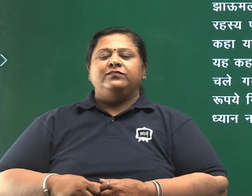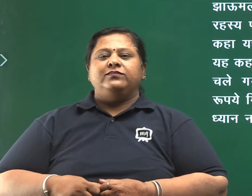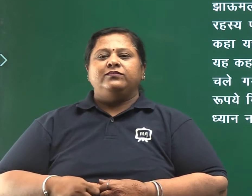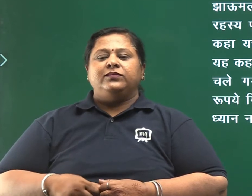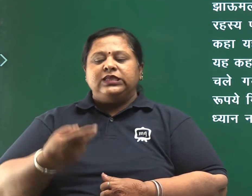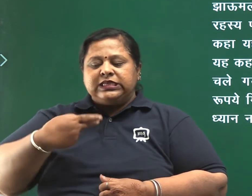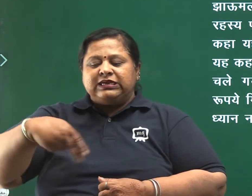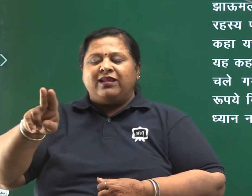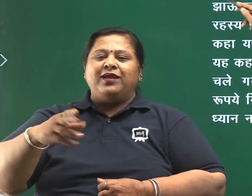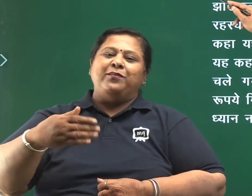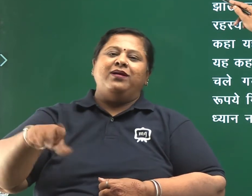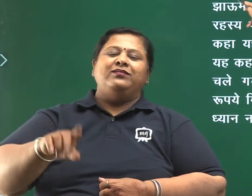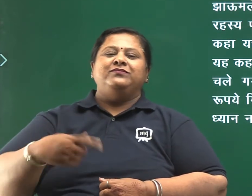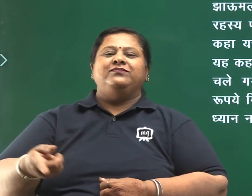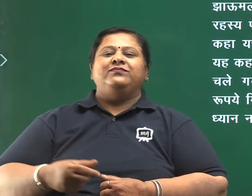जाने के बाद